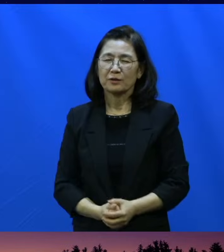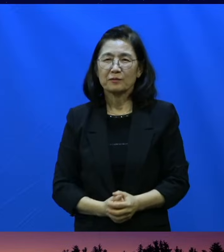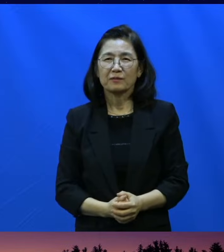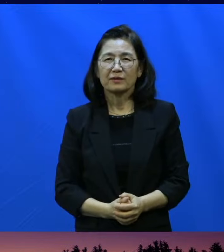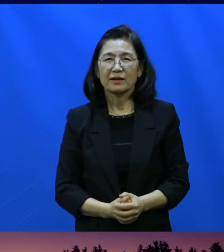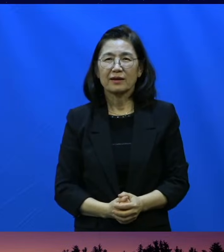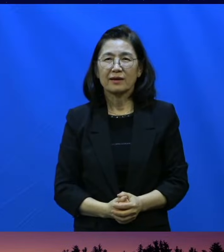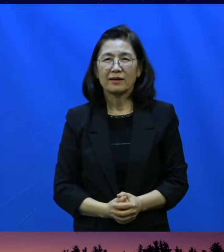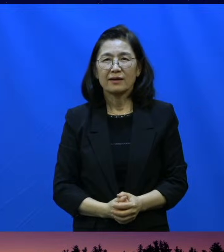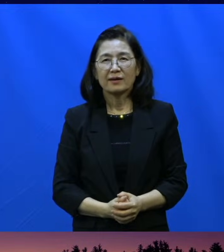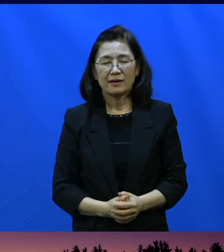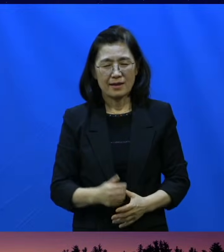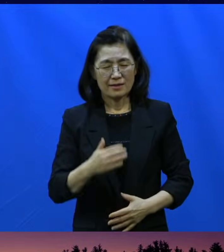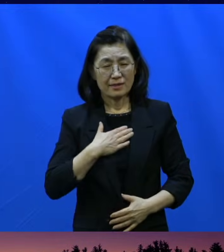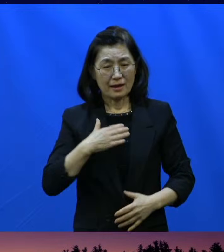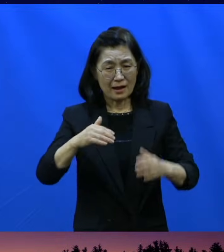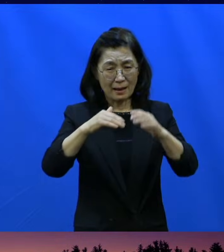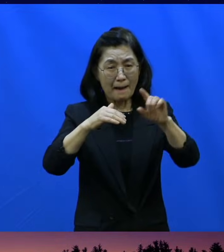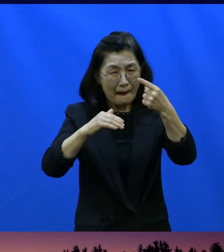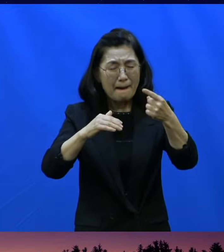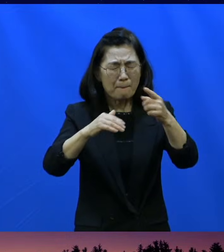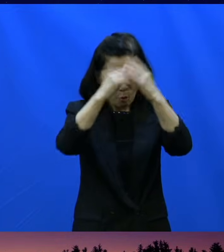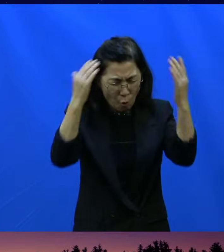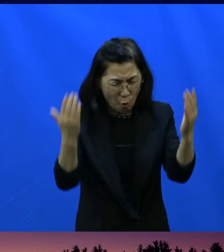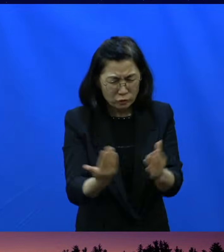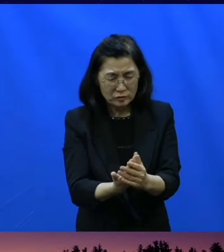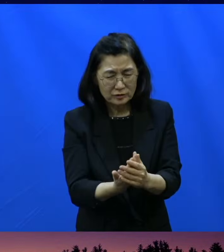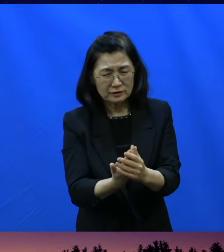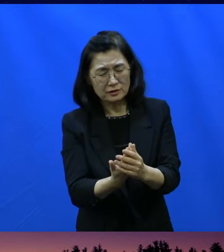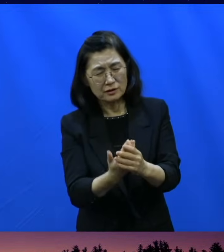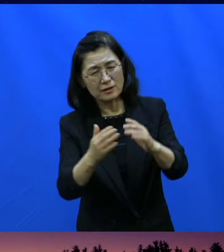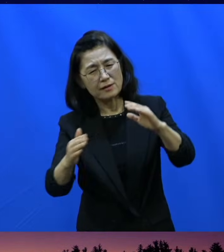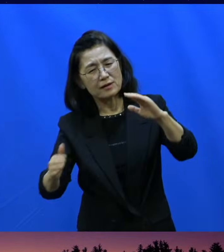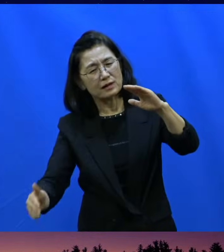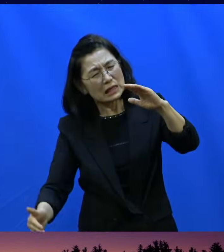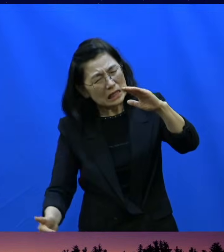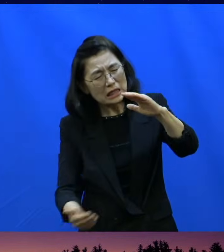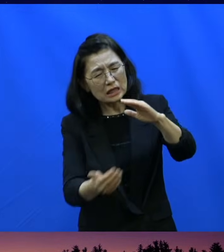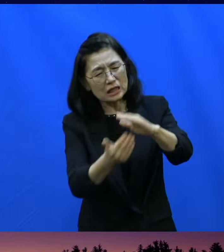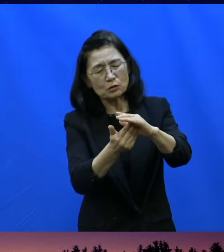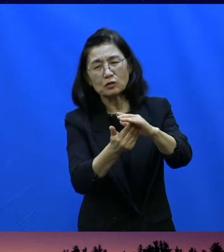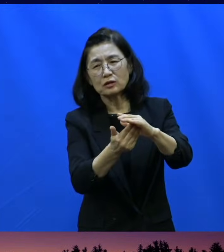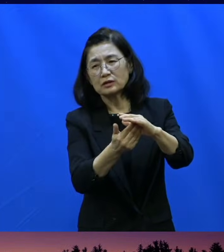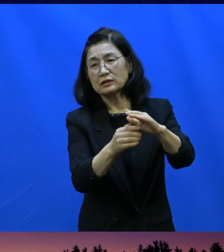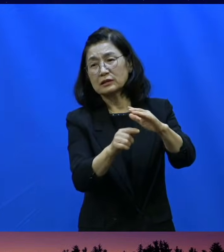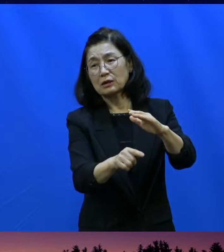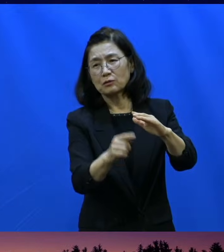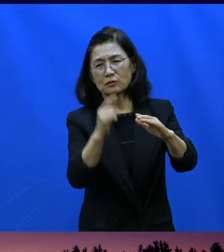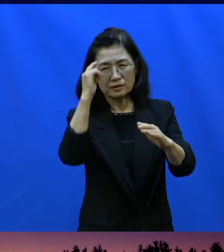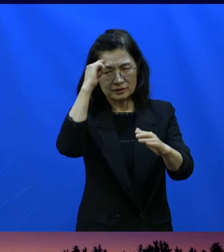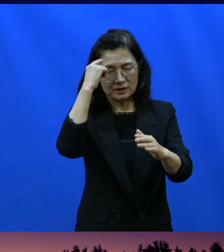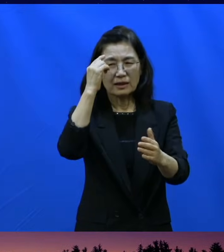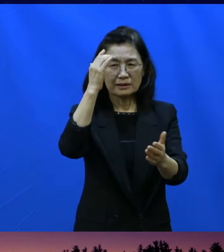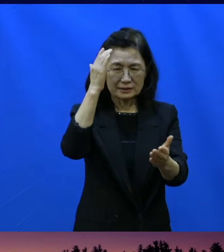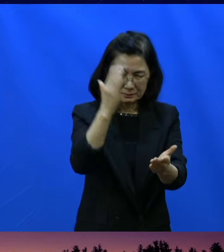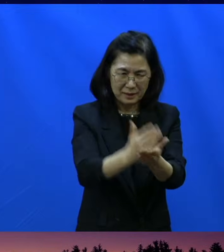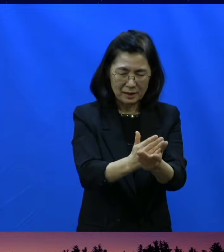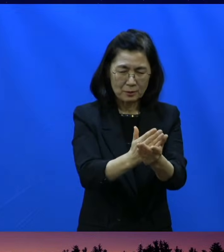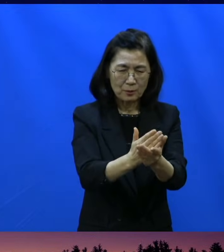해야 된다고 생각하는 그 생각에서 내가 힘을